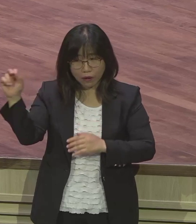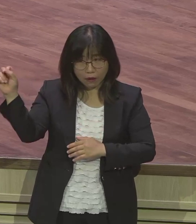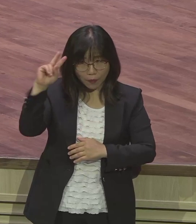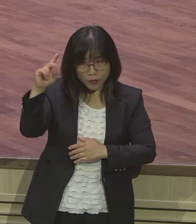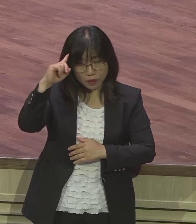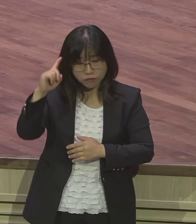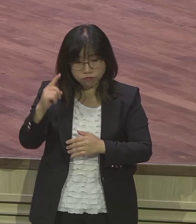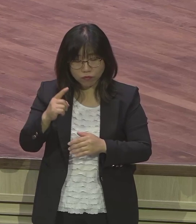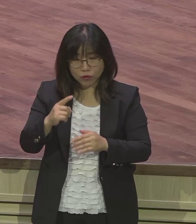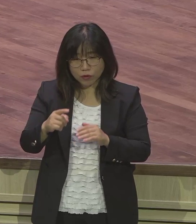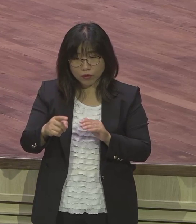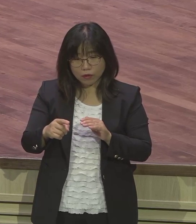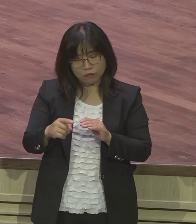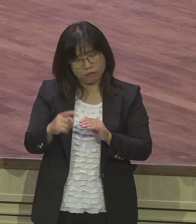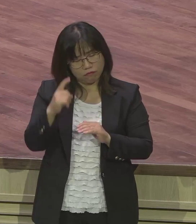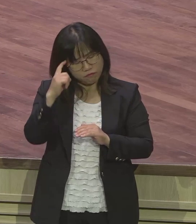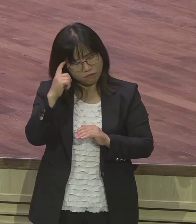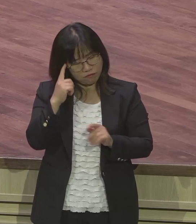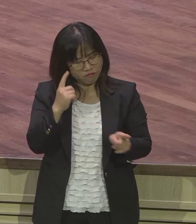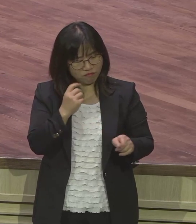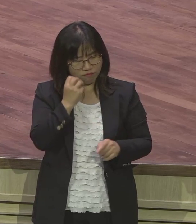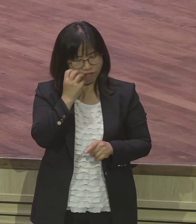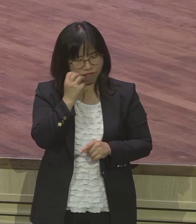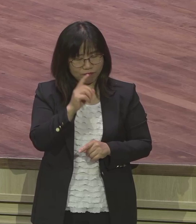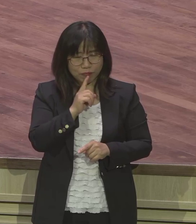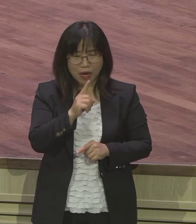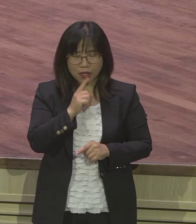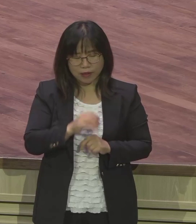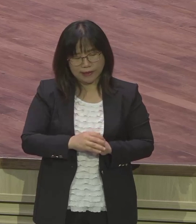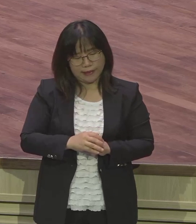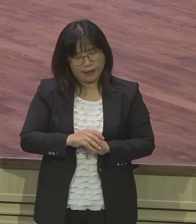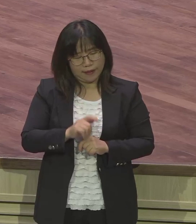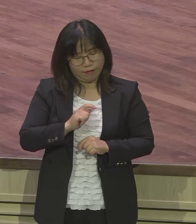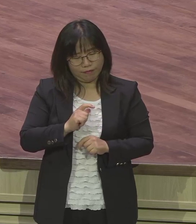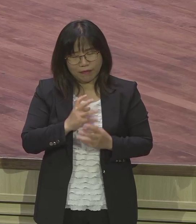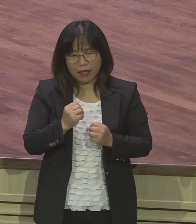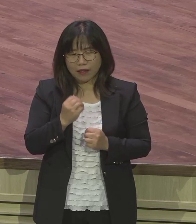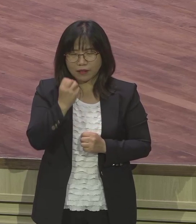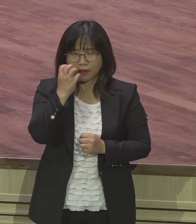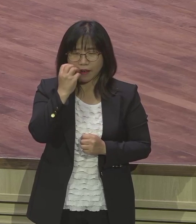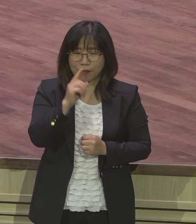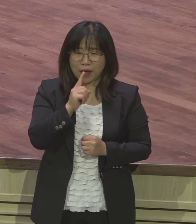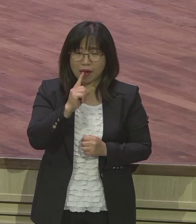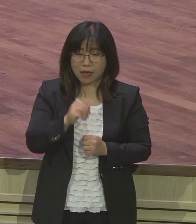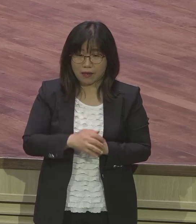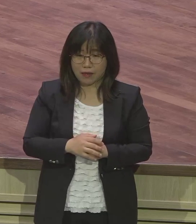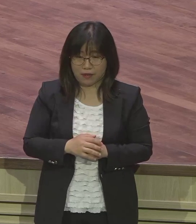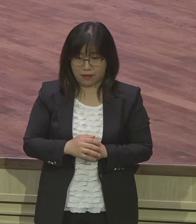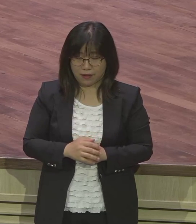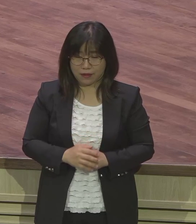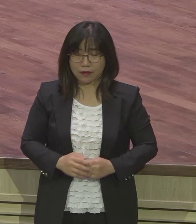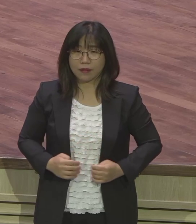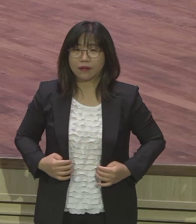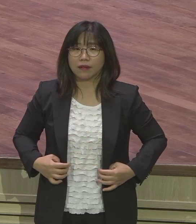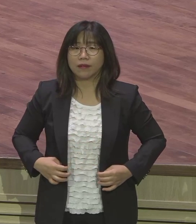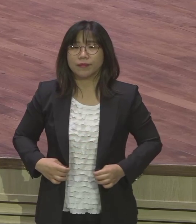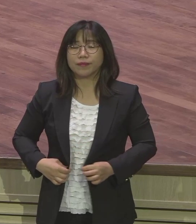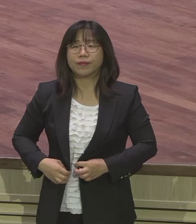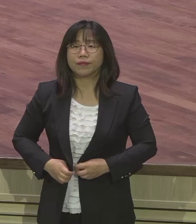이게 아름다운 이야기가 아니에요 마치 내용을 보면 3유 연애 소설 같은 이야기